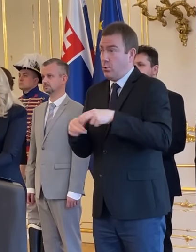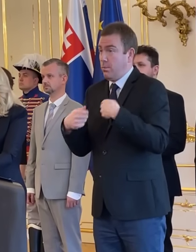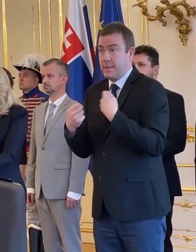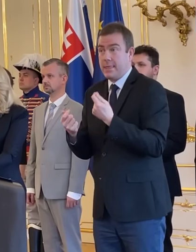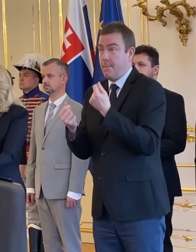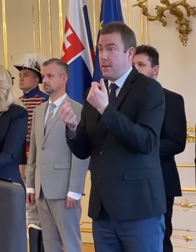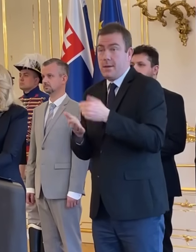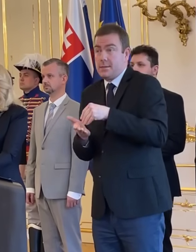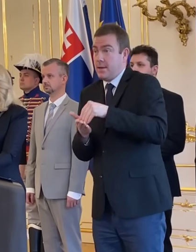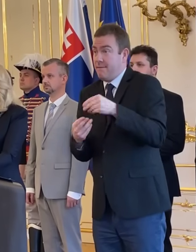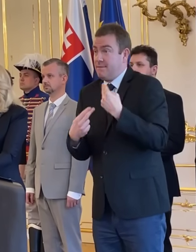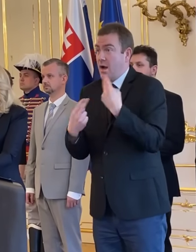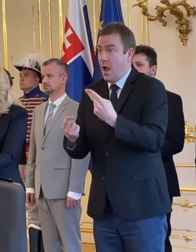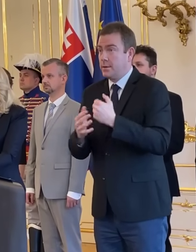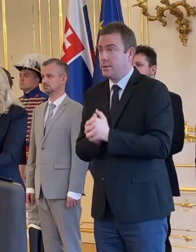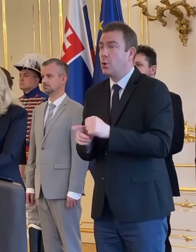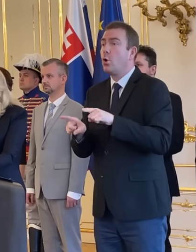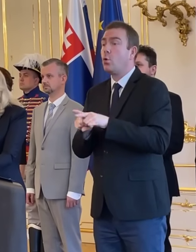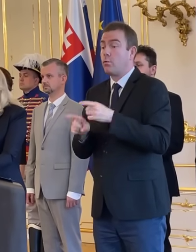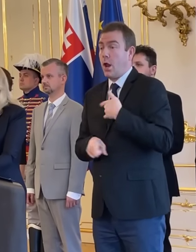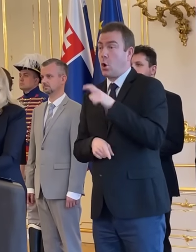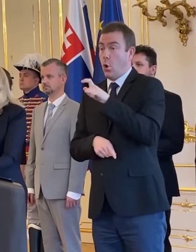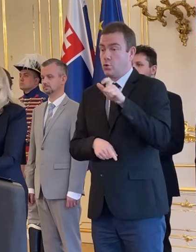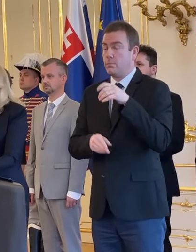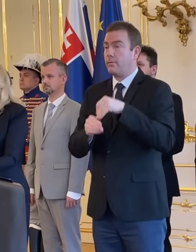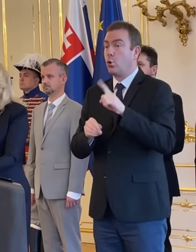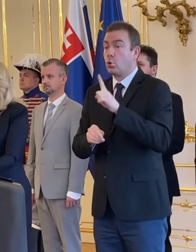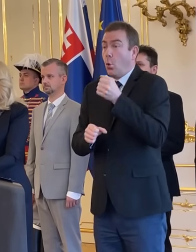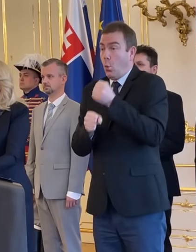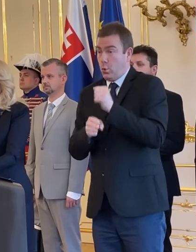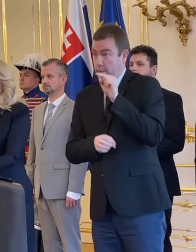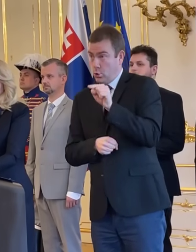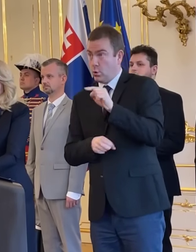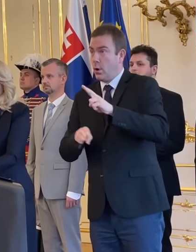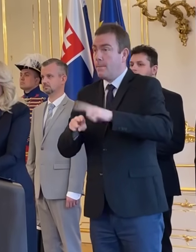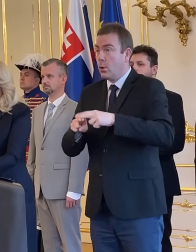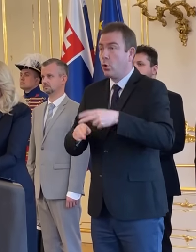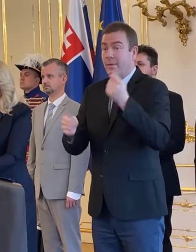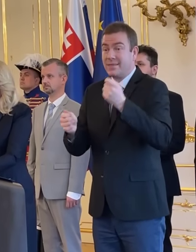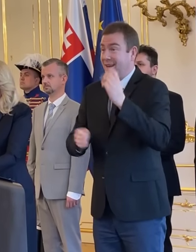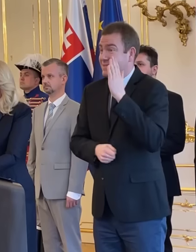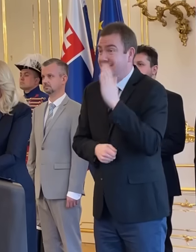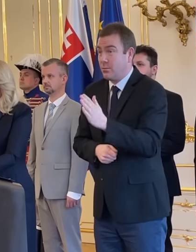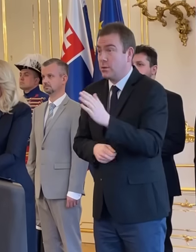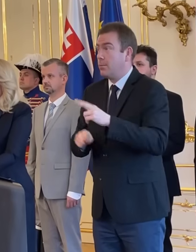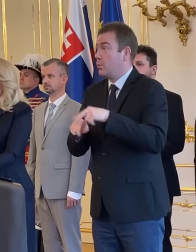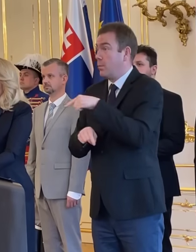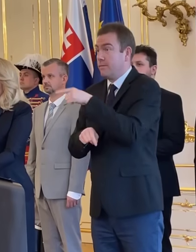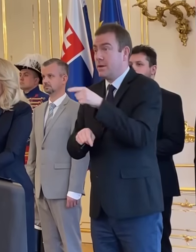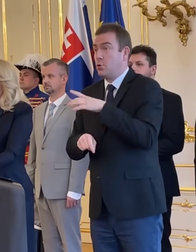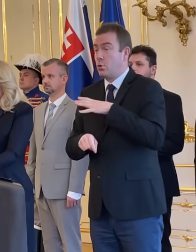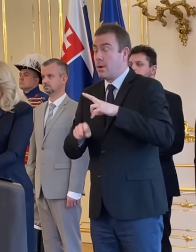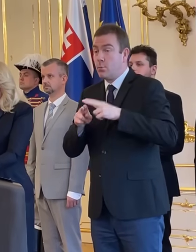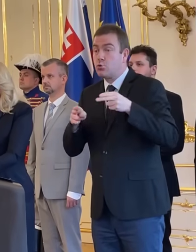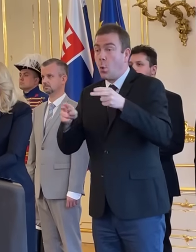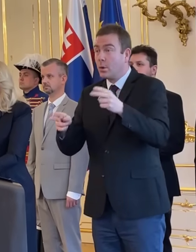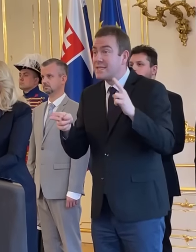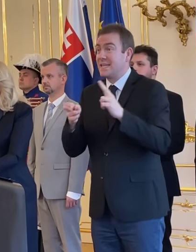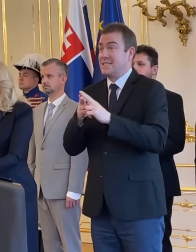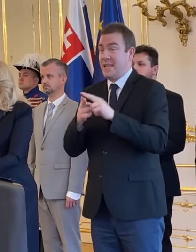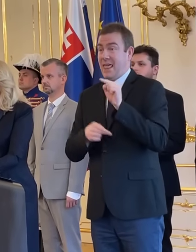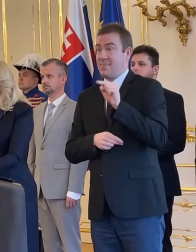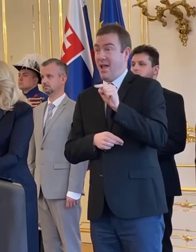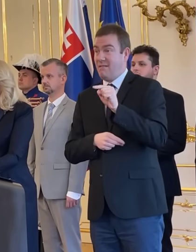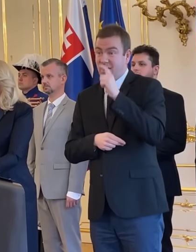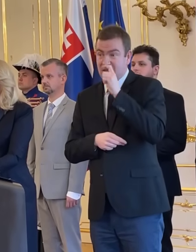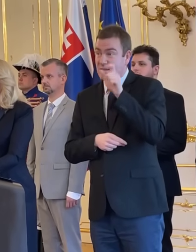o tom, že páchateľ takýchto skutkov by nikdy nebol potrestaný a vy ho budete stretávať na ulici. S výpočtom rizík